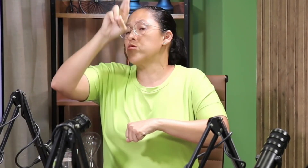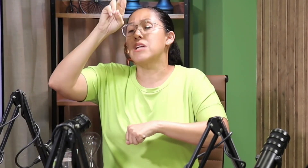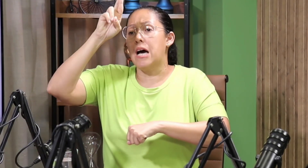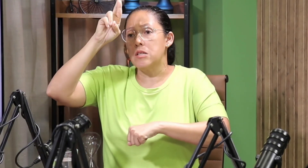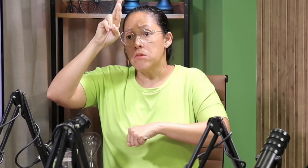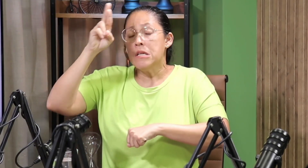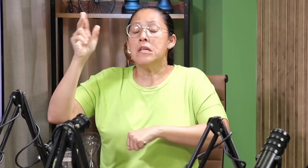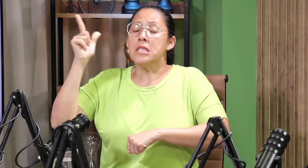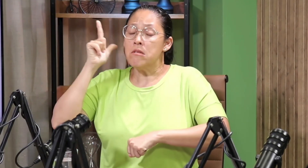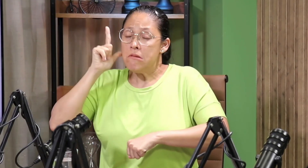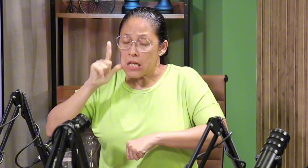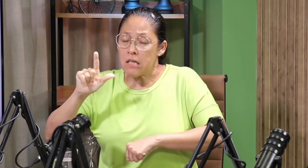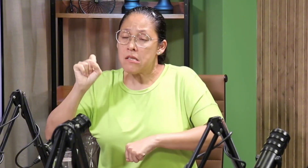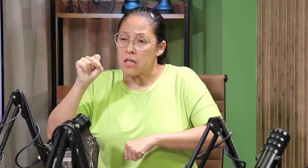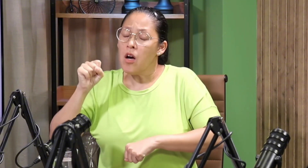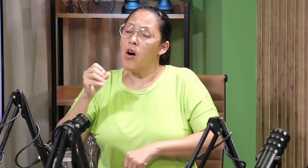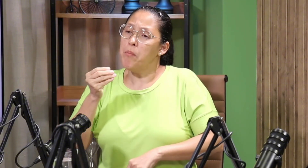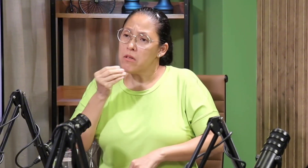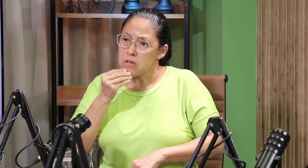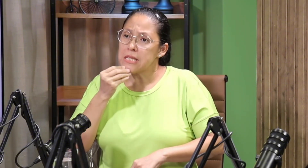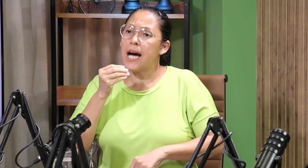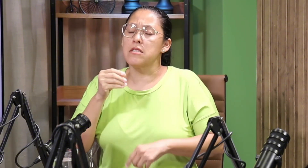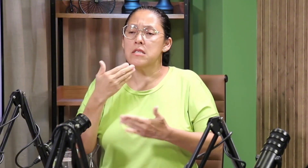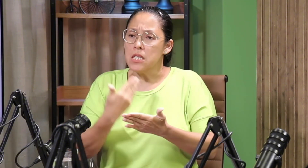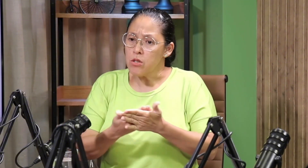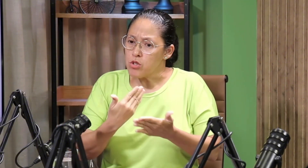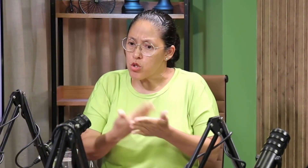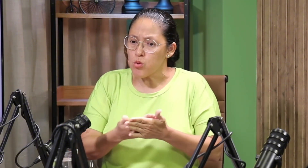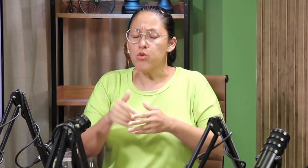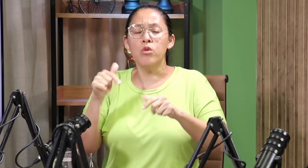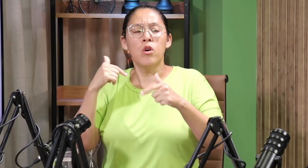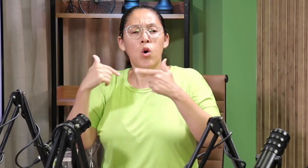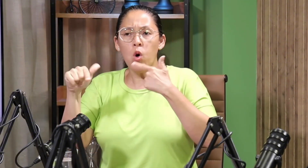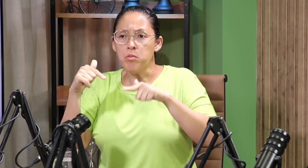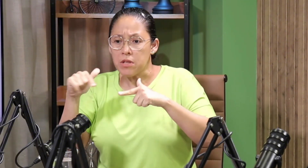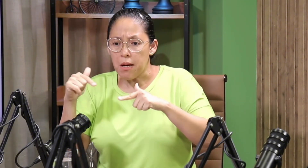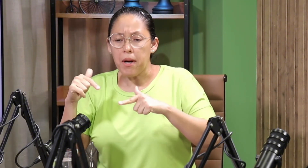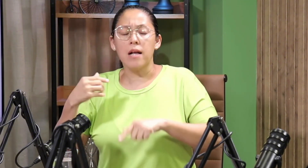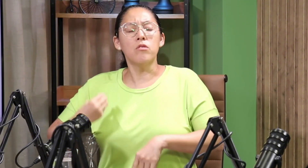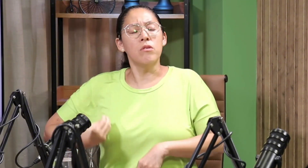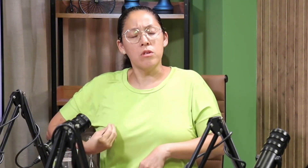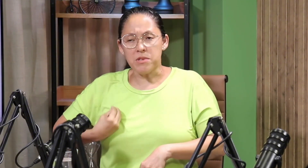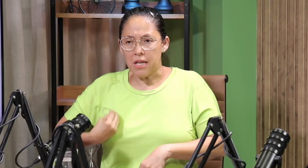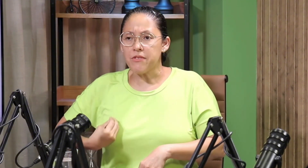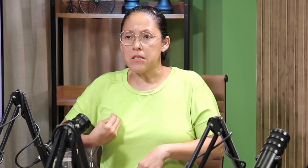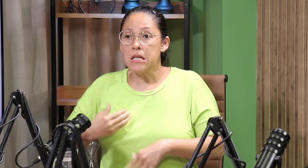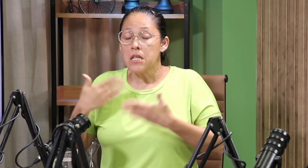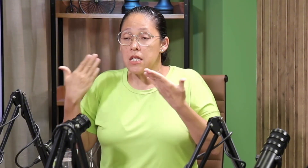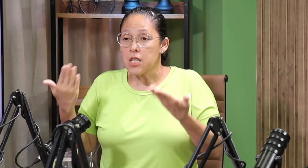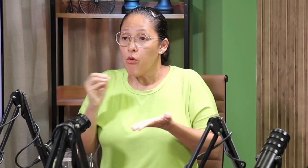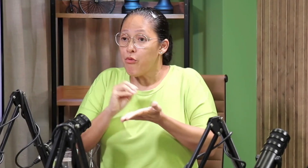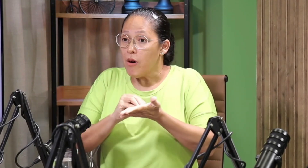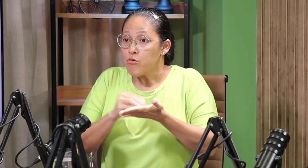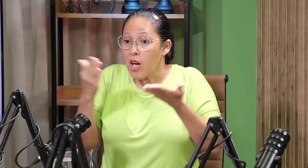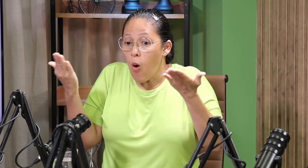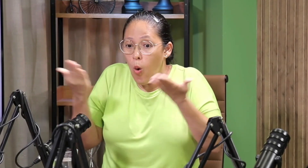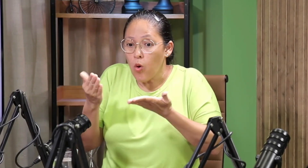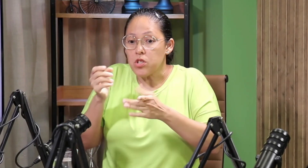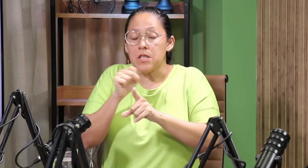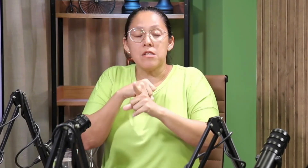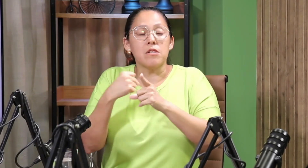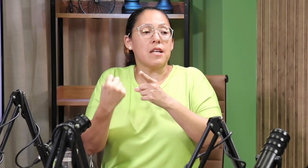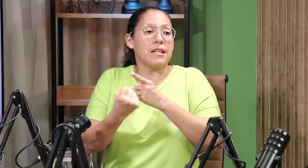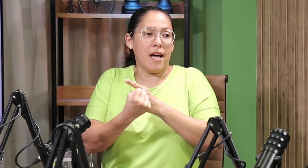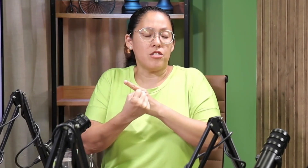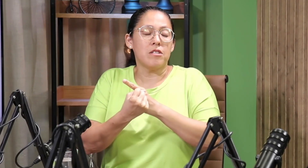um doutorado. Então tem sim oportunidade, tanto de estudo, como no trabalho, como na vida. Então, falta o que